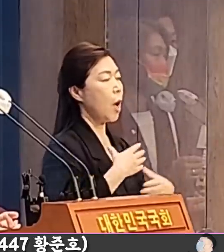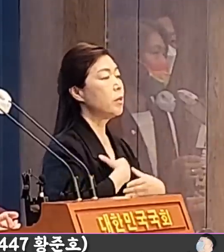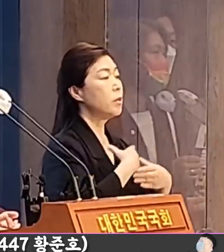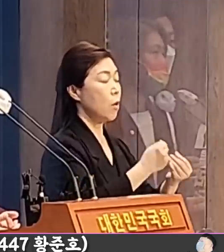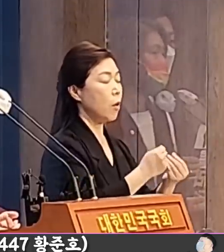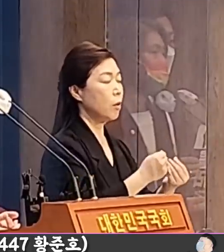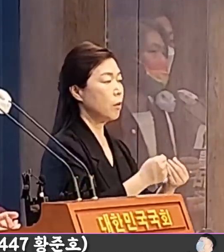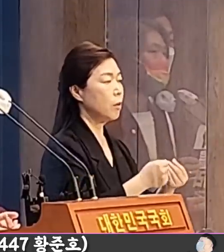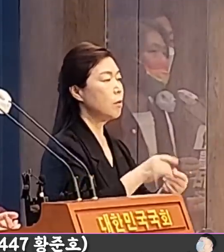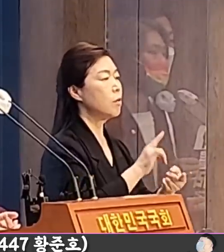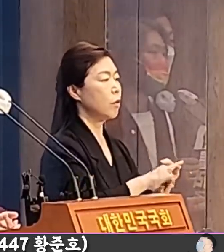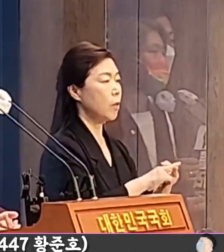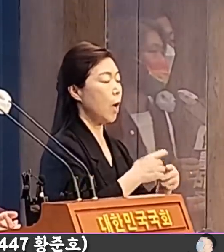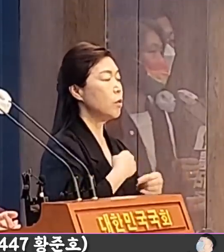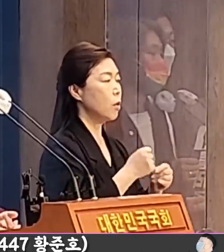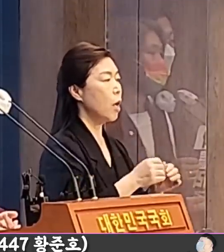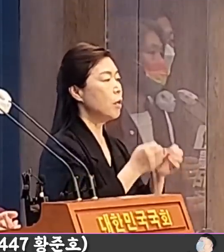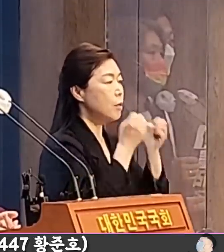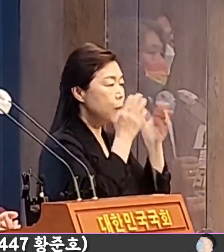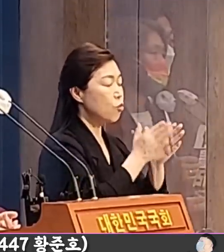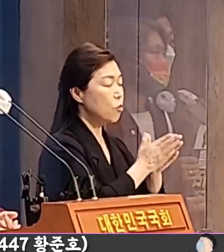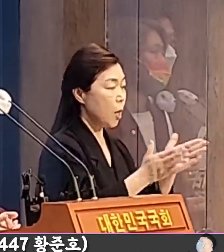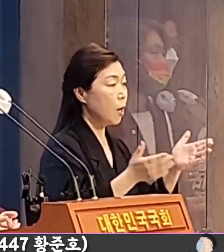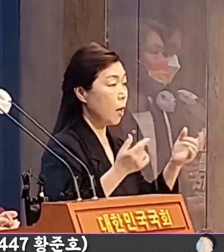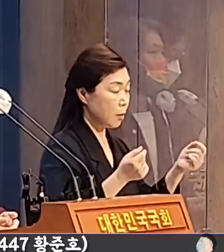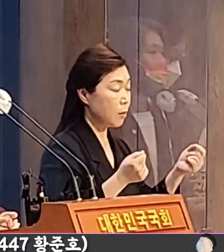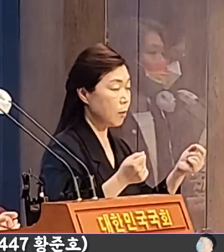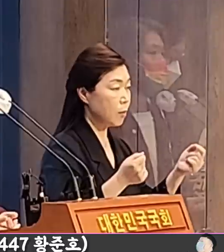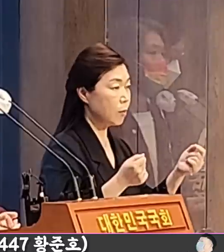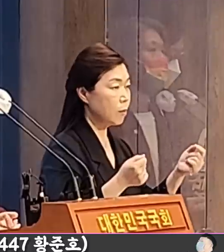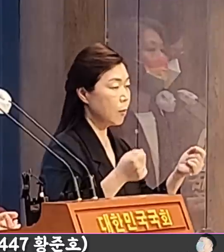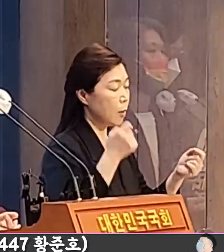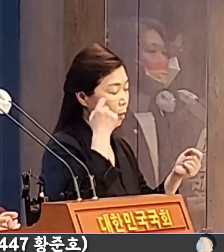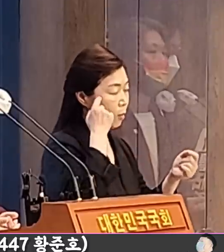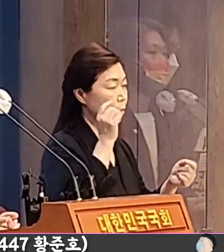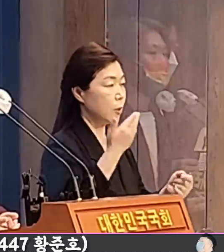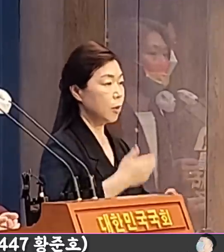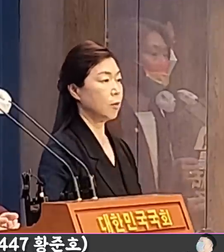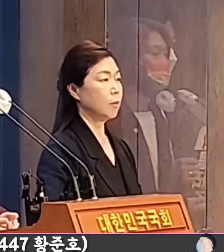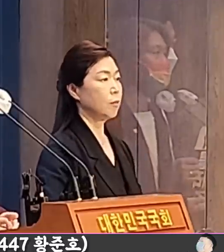안전한, 안정적이고 안전한 출발을 보장하는 길이라고